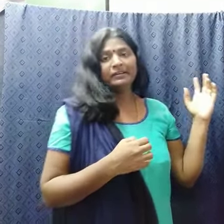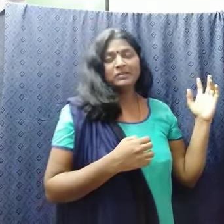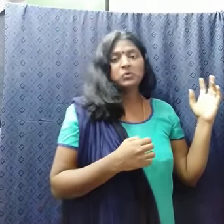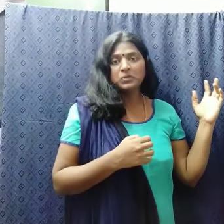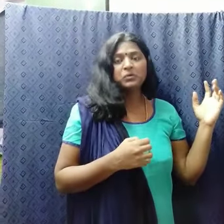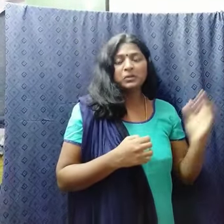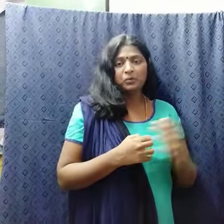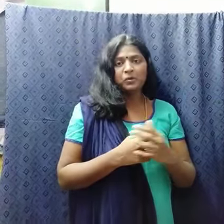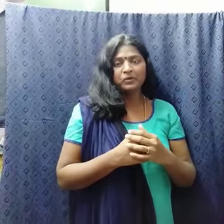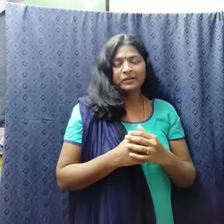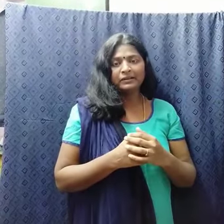சொந்த ஊருக்கு போக முடியல,